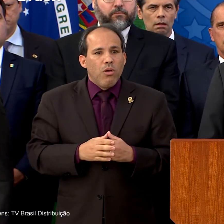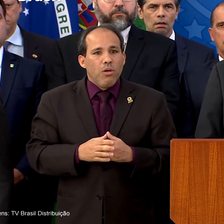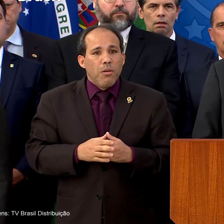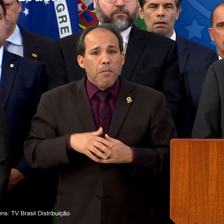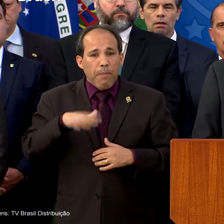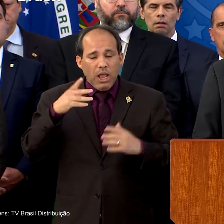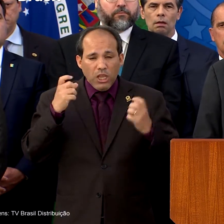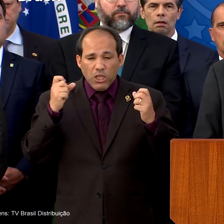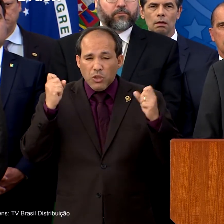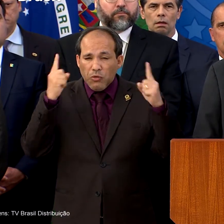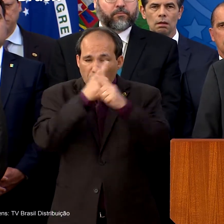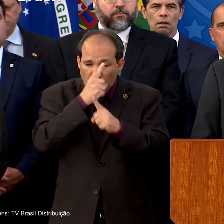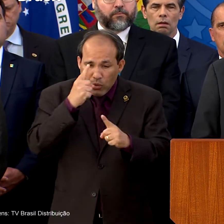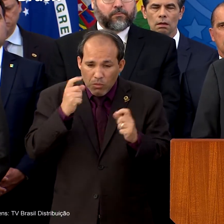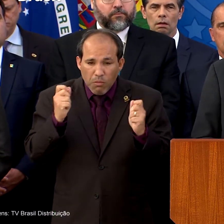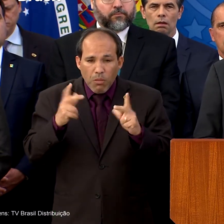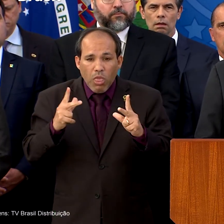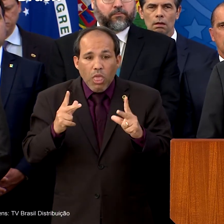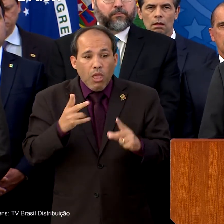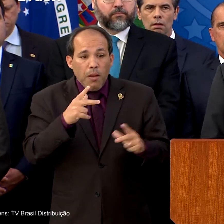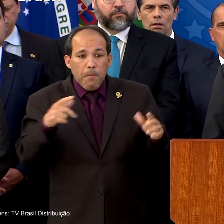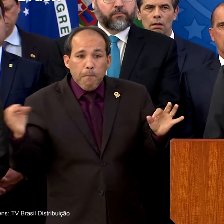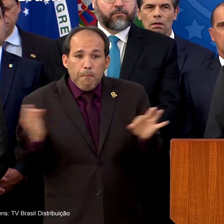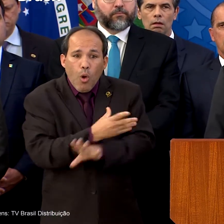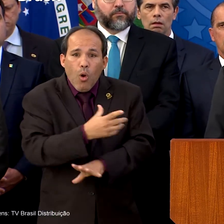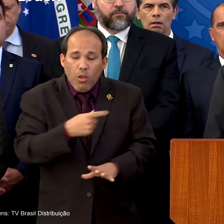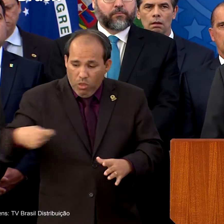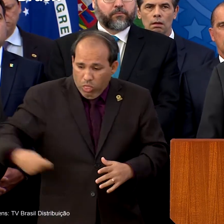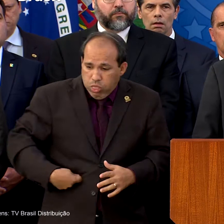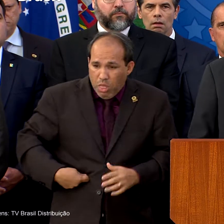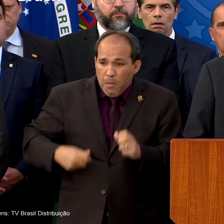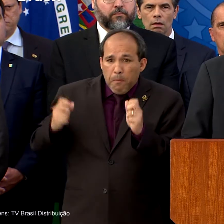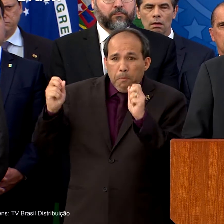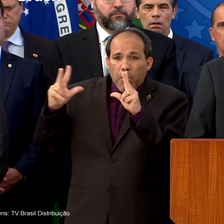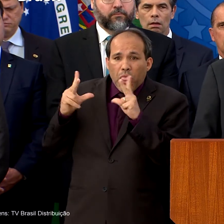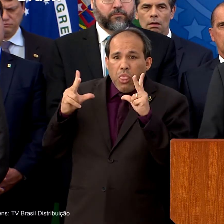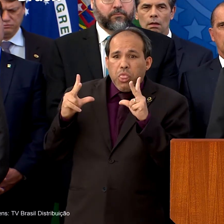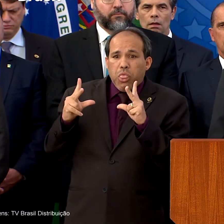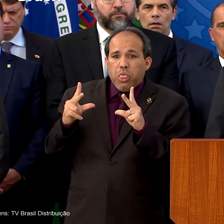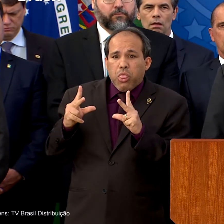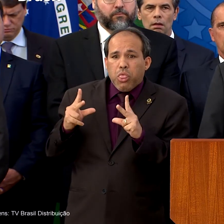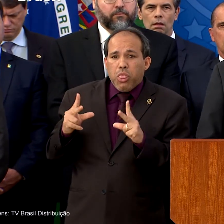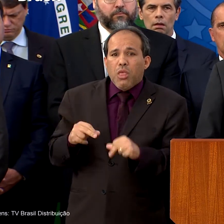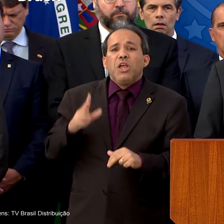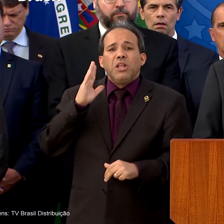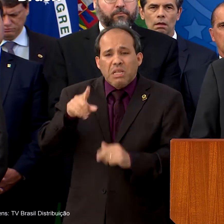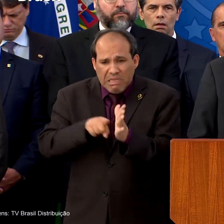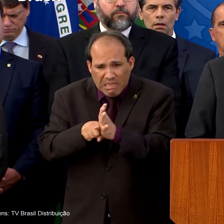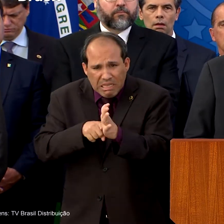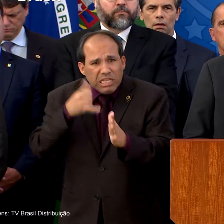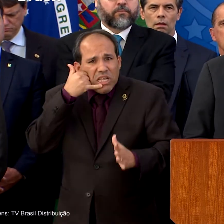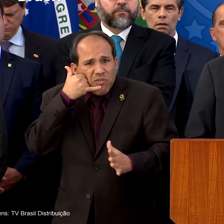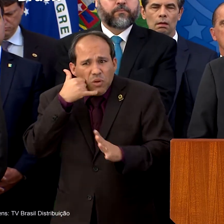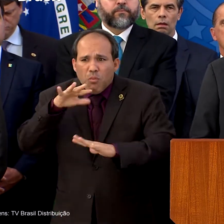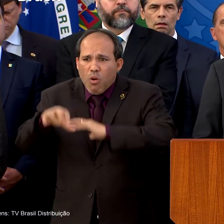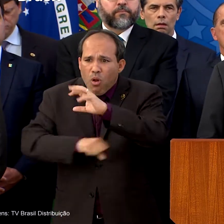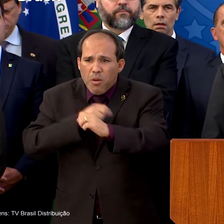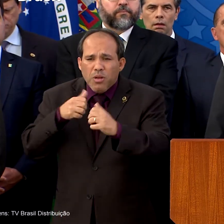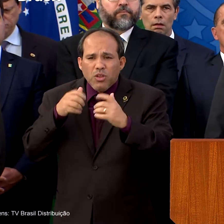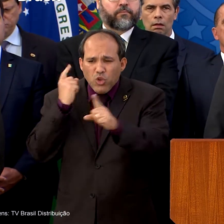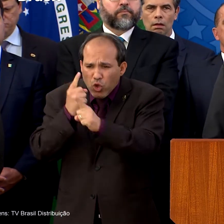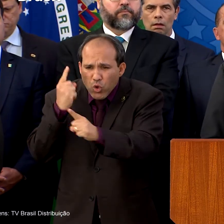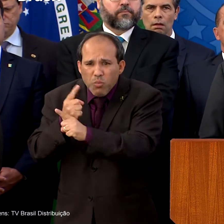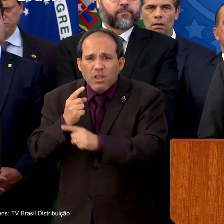delito e mais pessoas testemunharam telefones foram apreendidos e três renomados